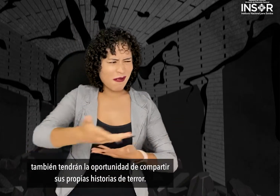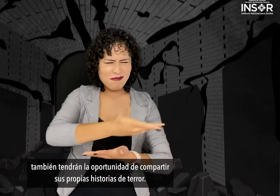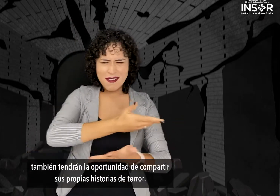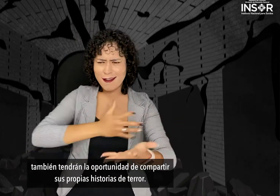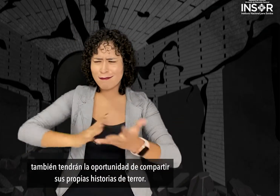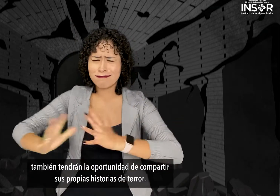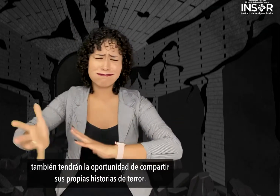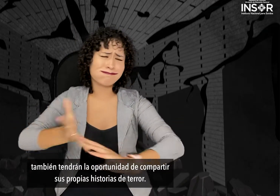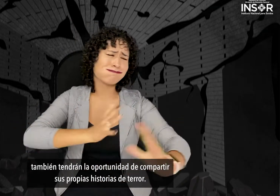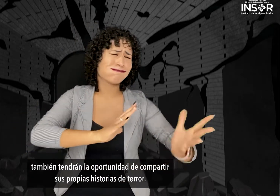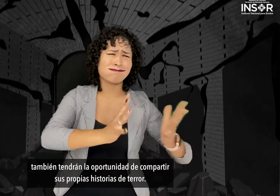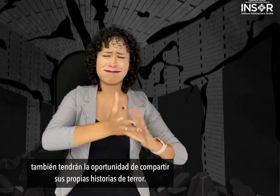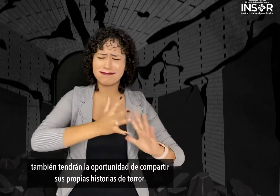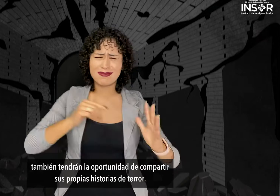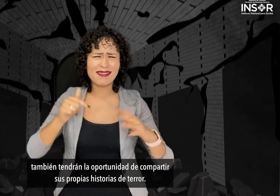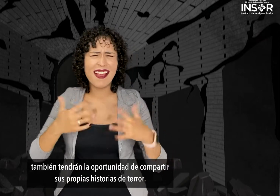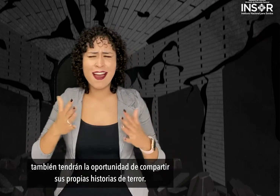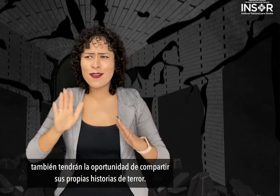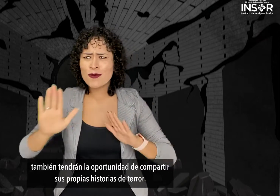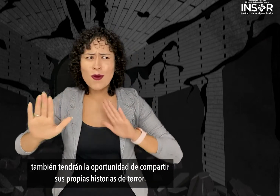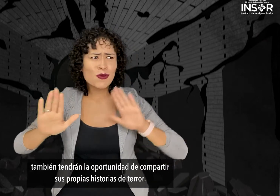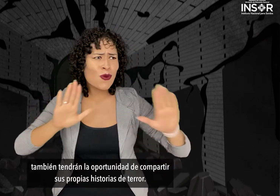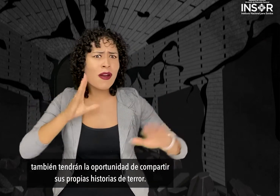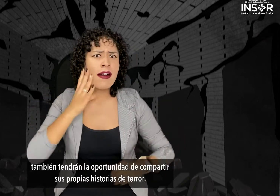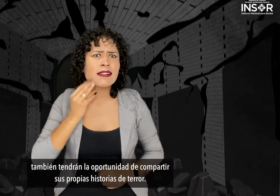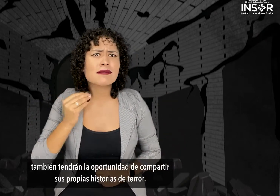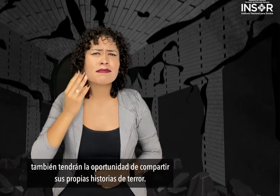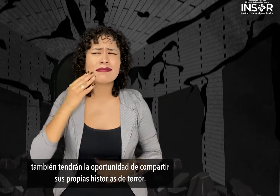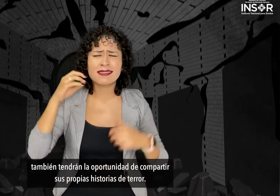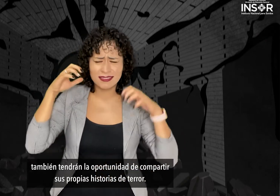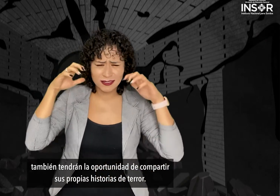tendrán la oportunidad de compartir sus propias historias de terror.